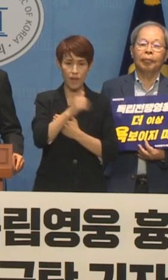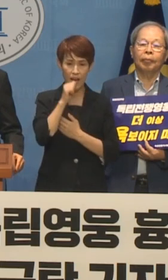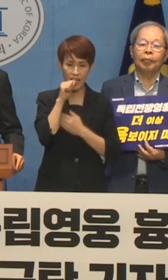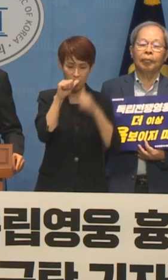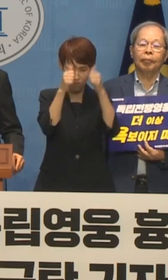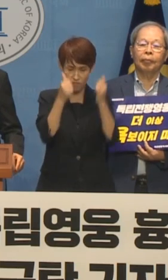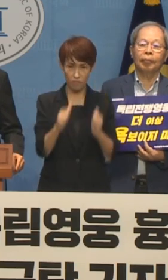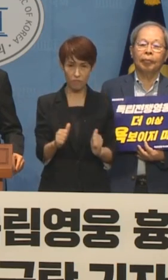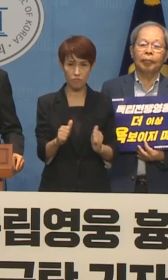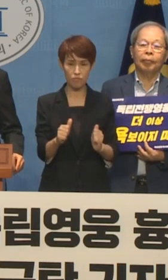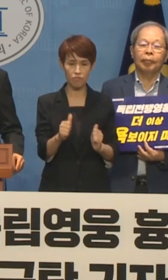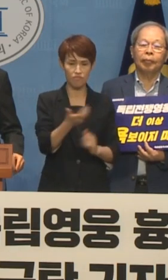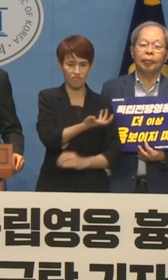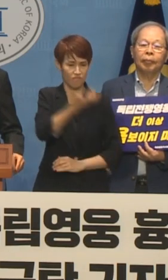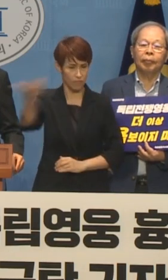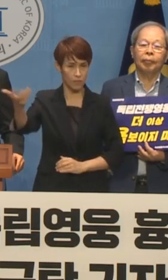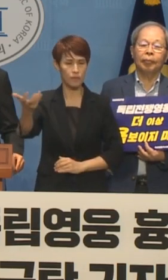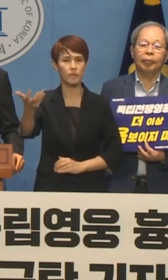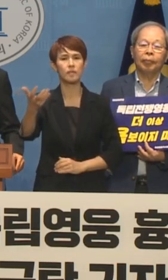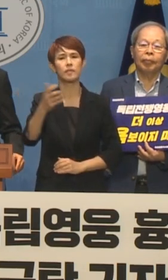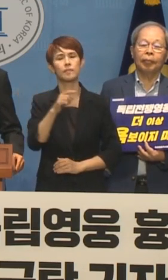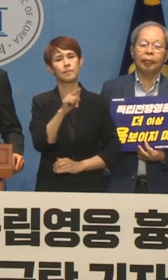철거하겠다는 것입니다.